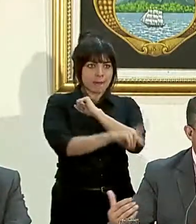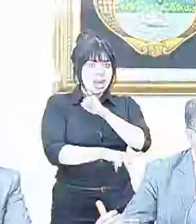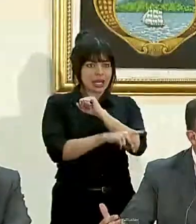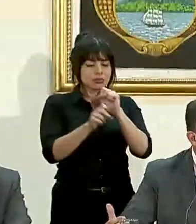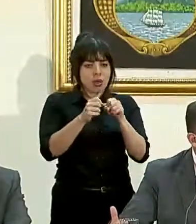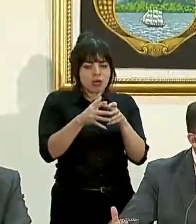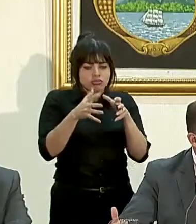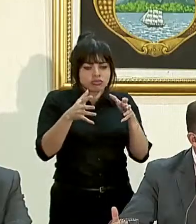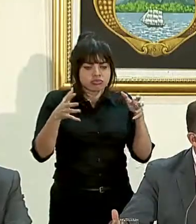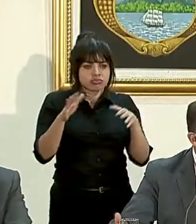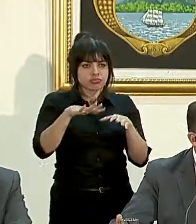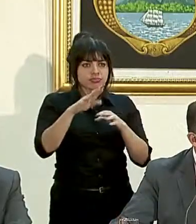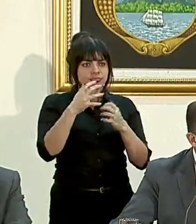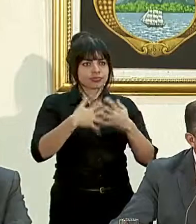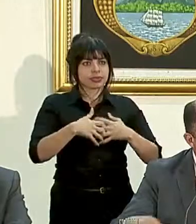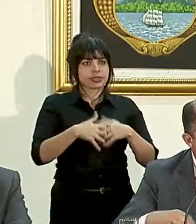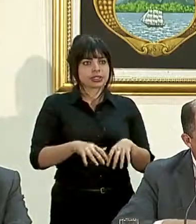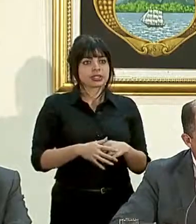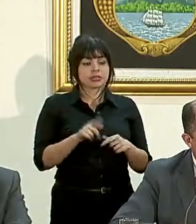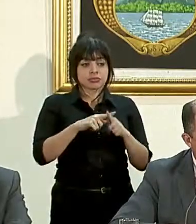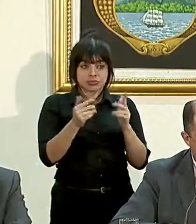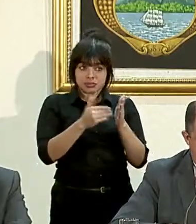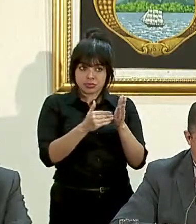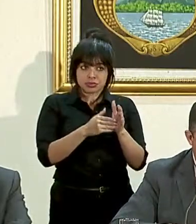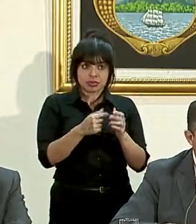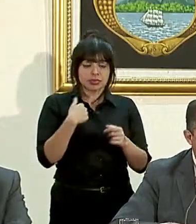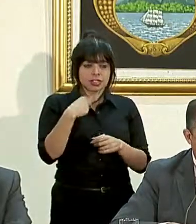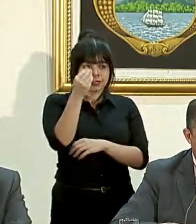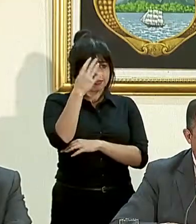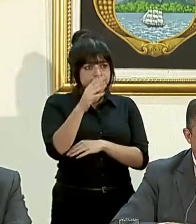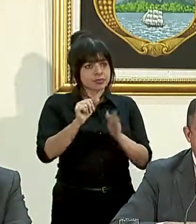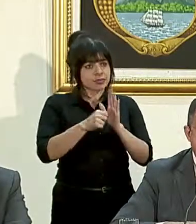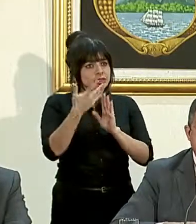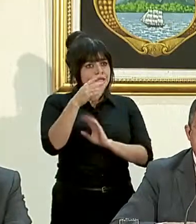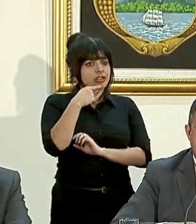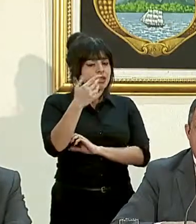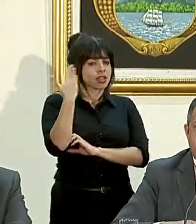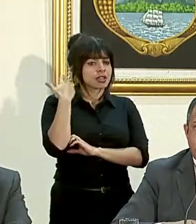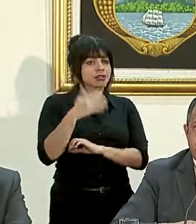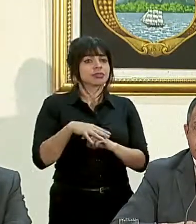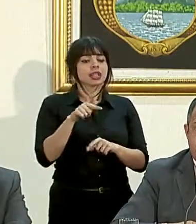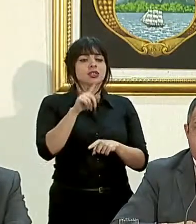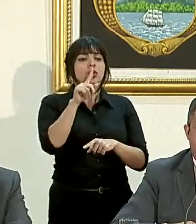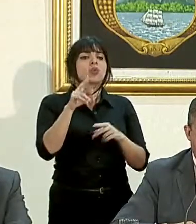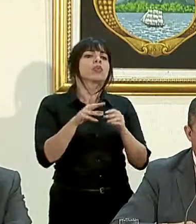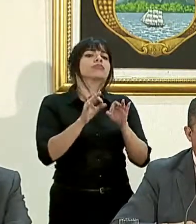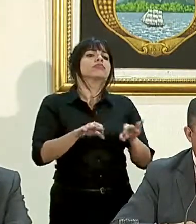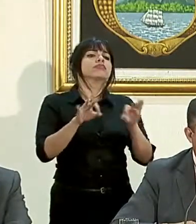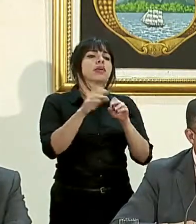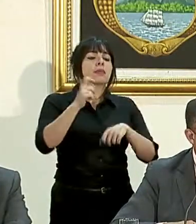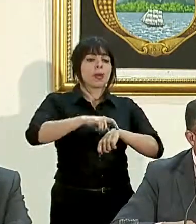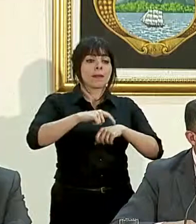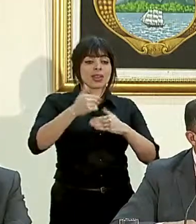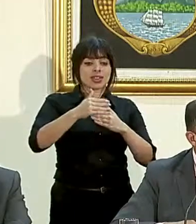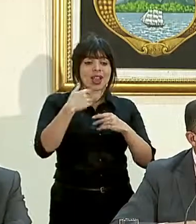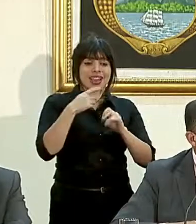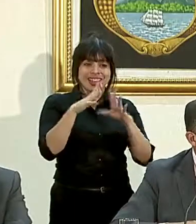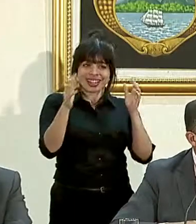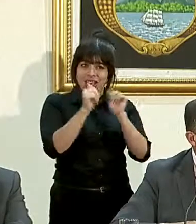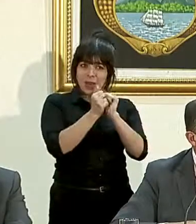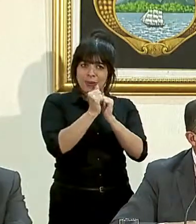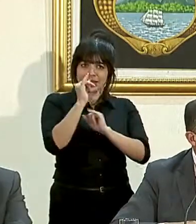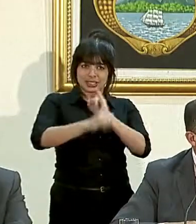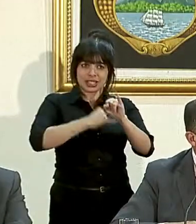y amplíen sus inversiones. Y nuevamente señalo lo que ya dije, esto es fundamental en momentos en donde hay una gran